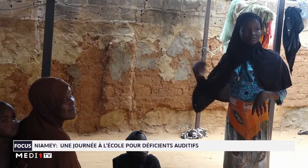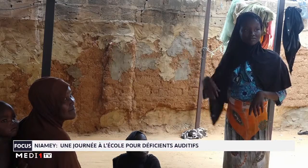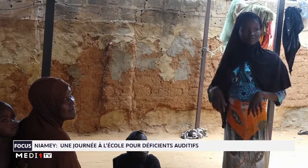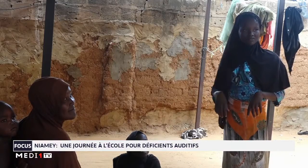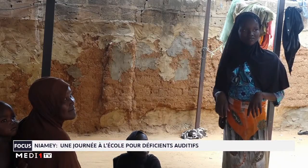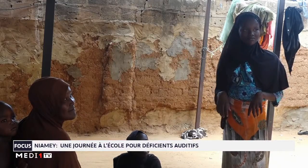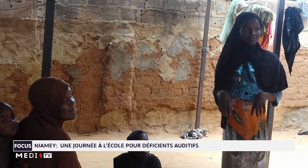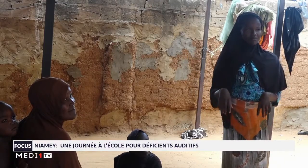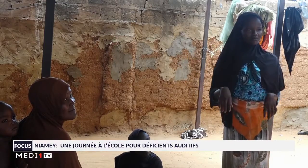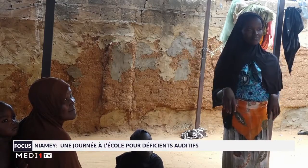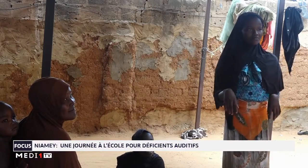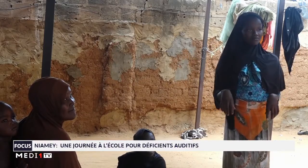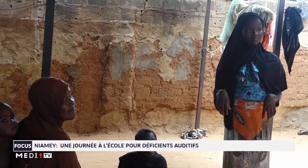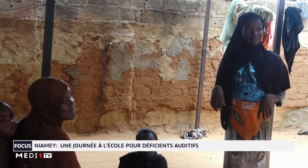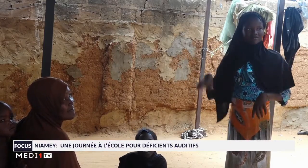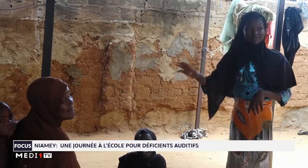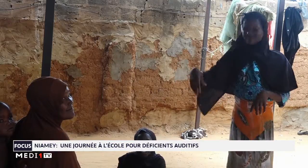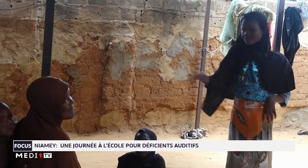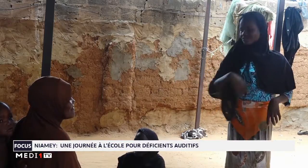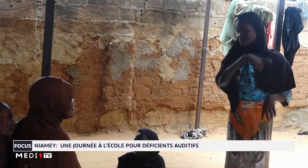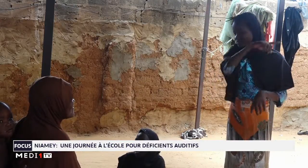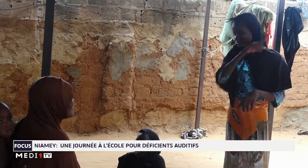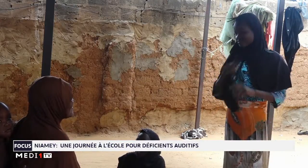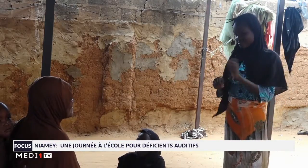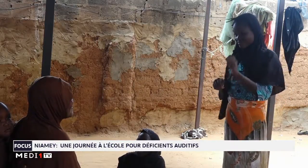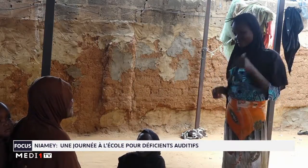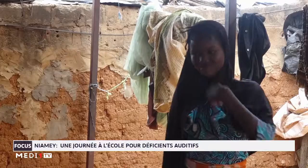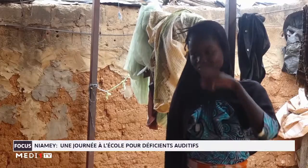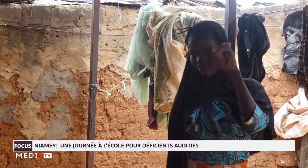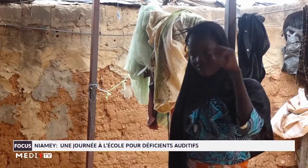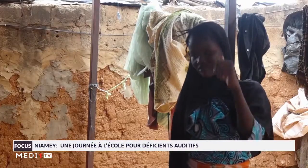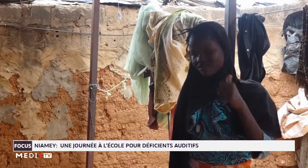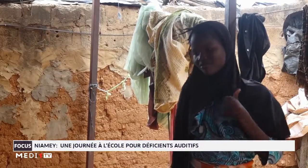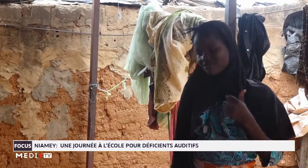personnes atteintes de surdité, maîtriser le langage des signes devient très vite indispensable.